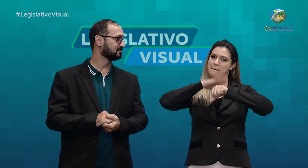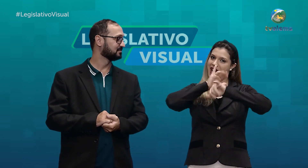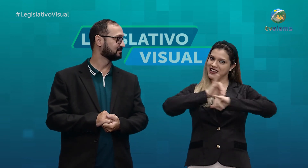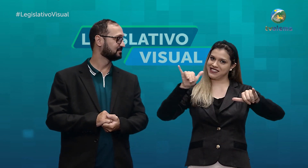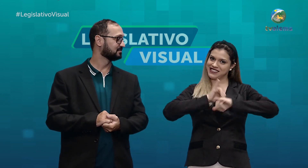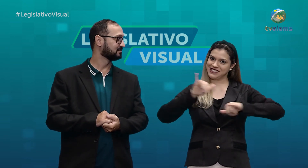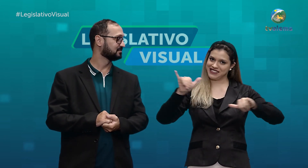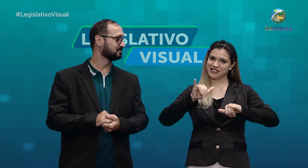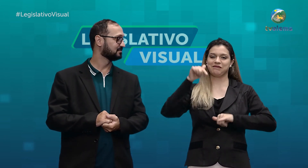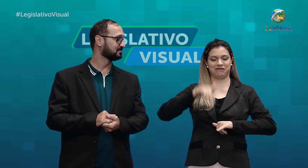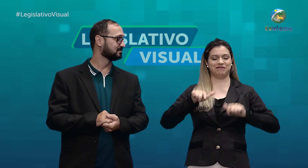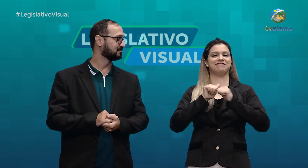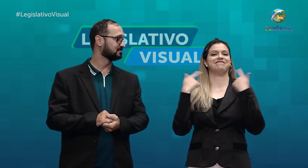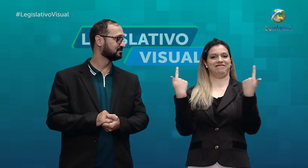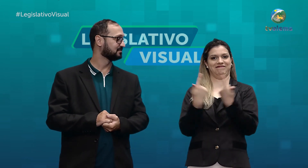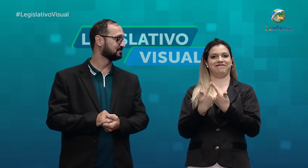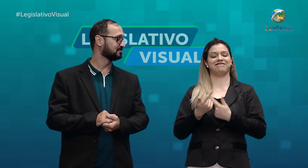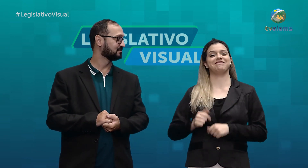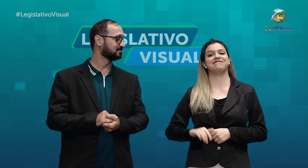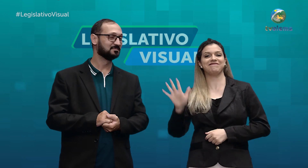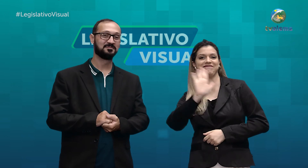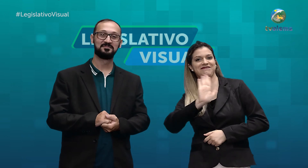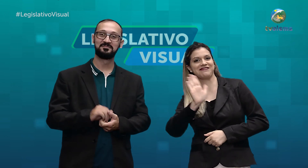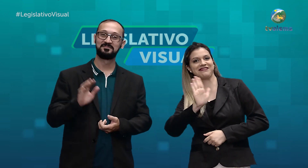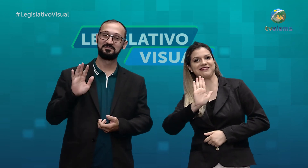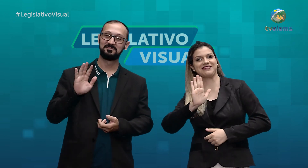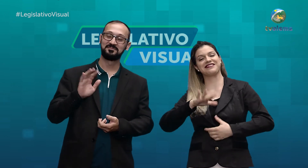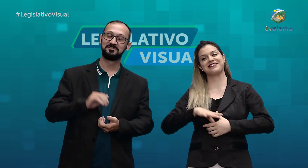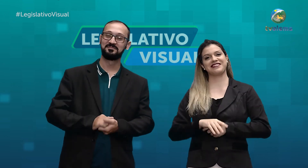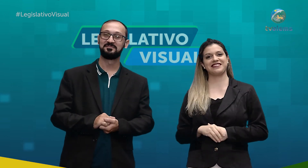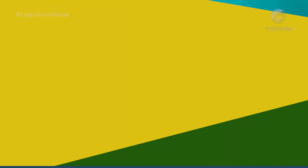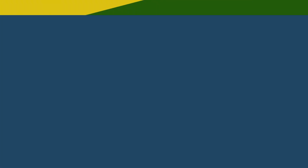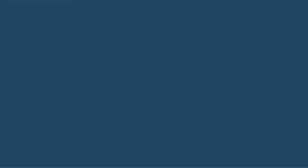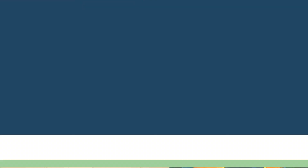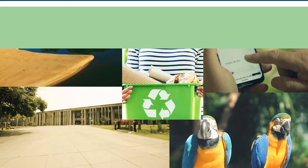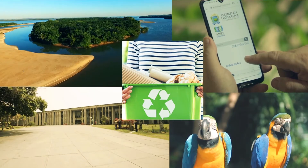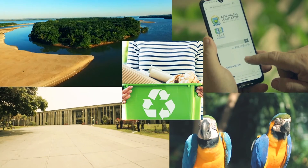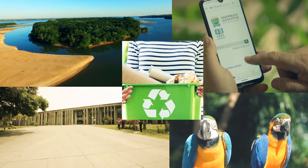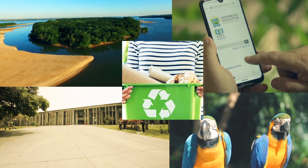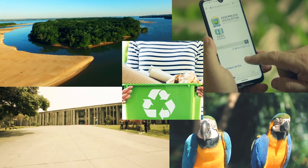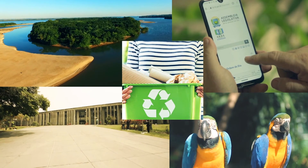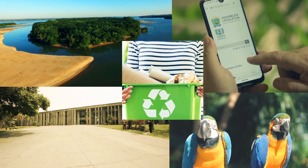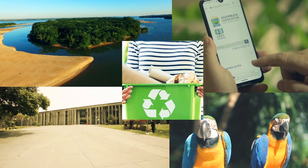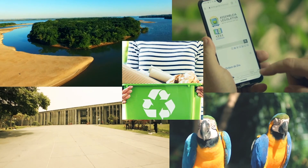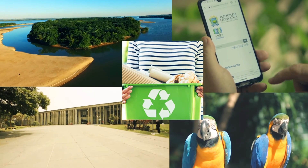semana com mais destaques da Alemes. Tchau!